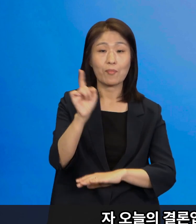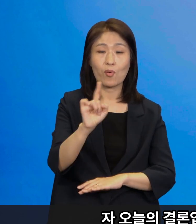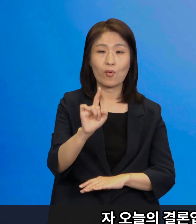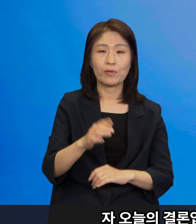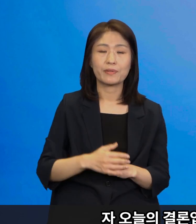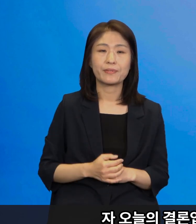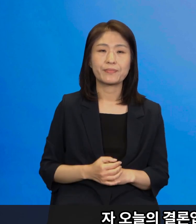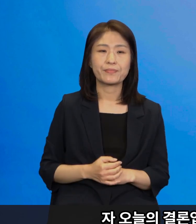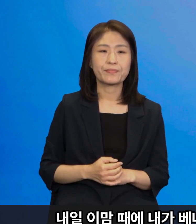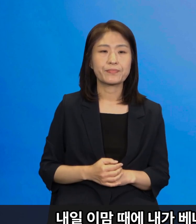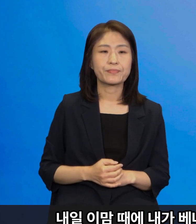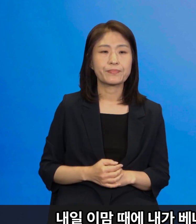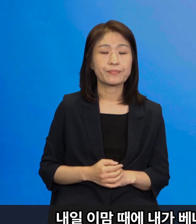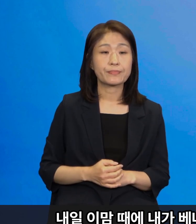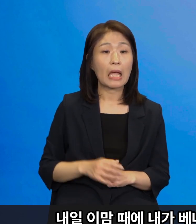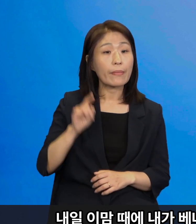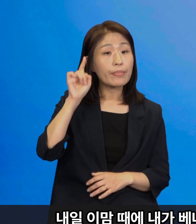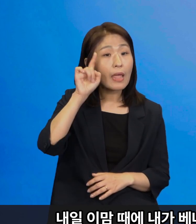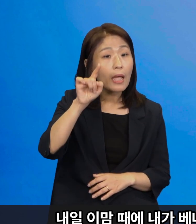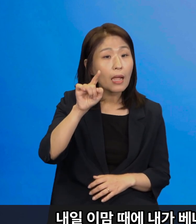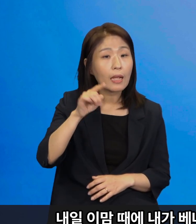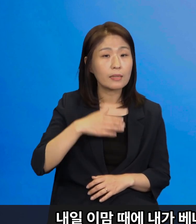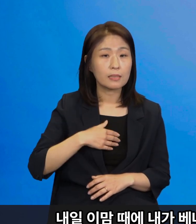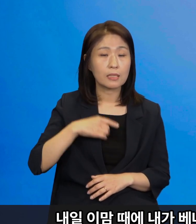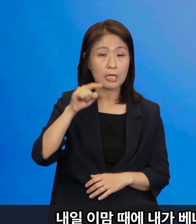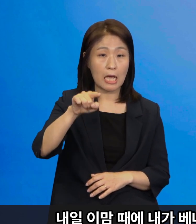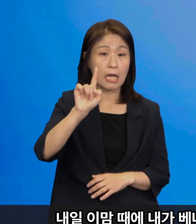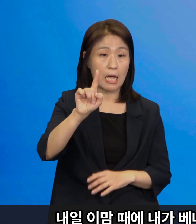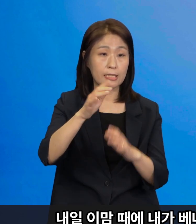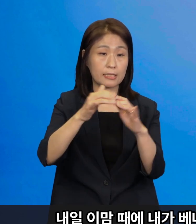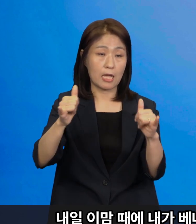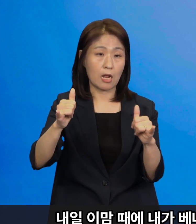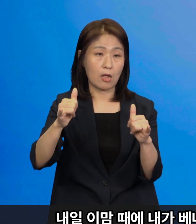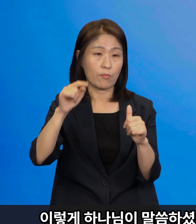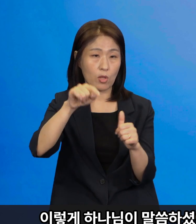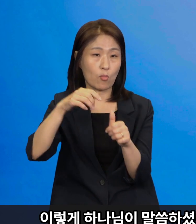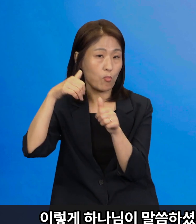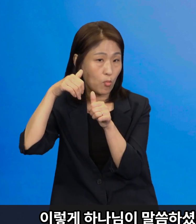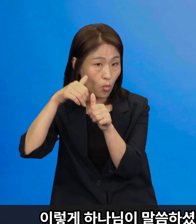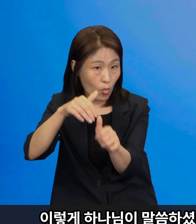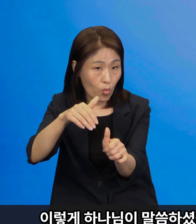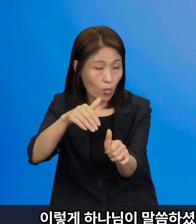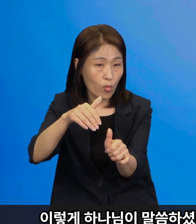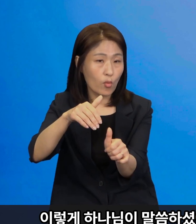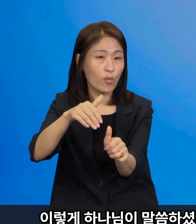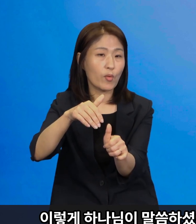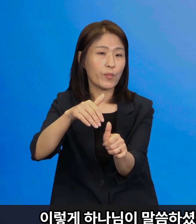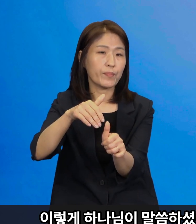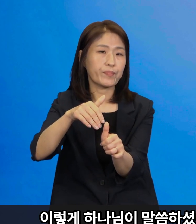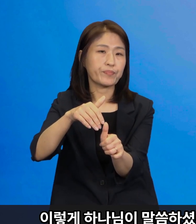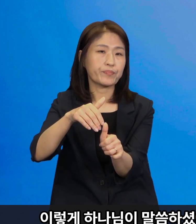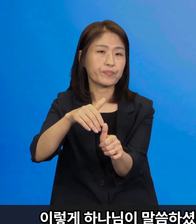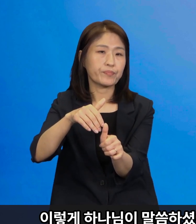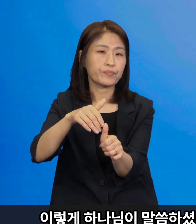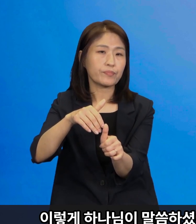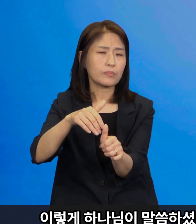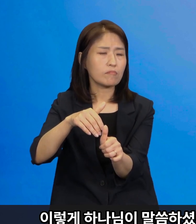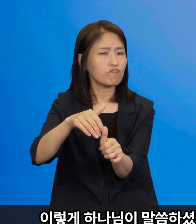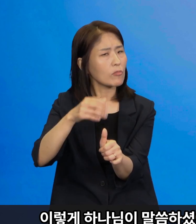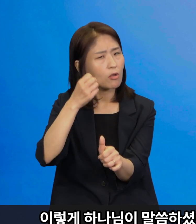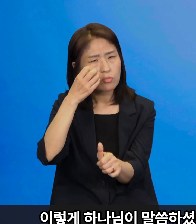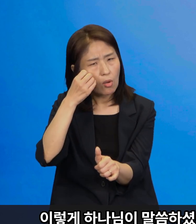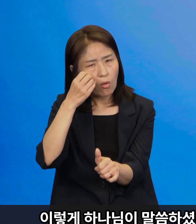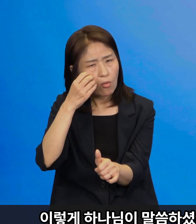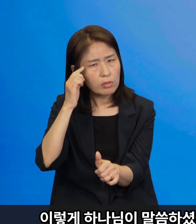말씀을 보십시오. 내일 이맘때 내가 베냐민 땅에서 한 사람을 내게 보내리니, 이렇게 하나님 말씀하셨어요. 자, 이 구절이 참 이상하지